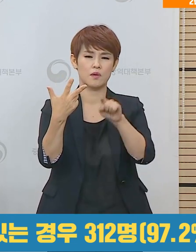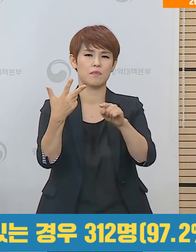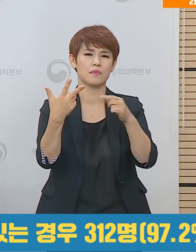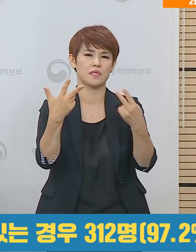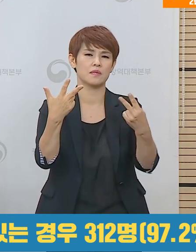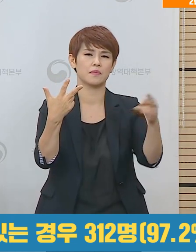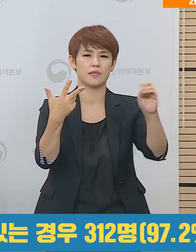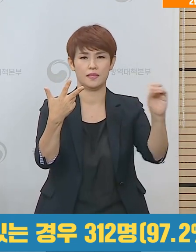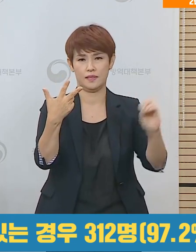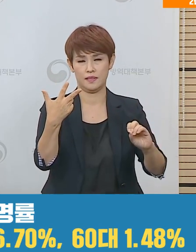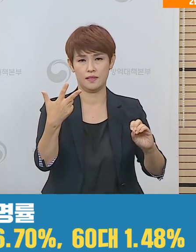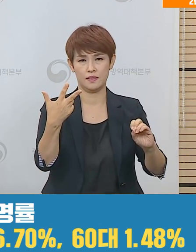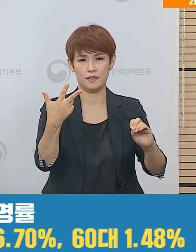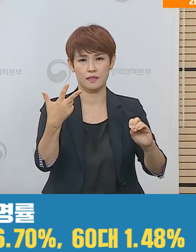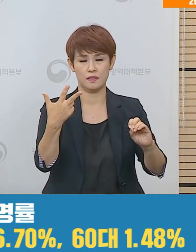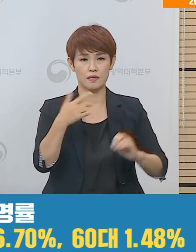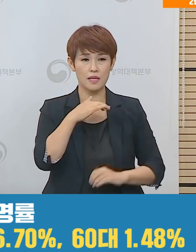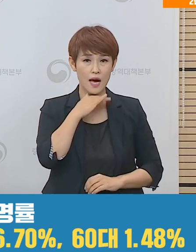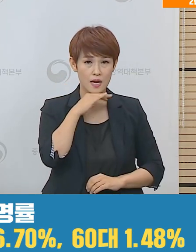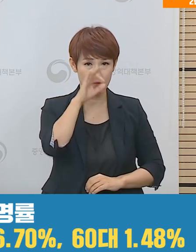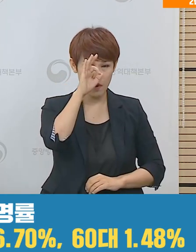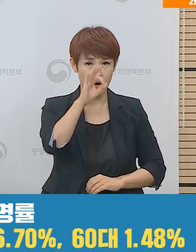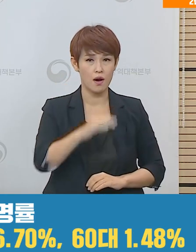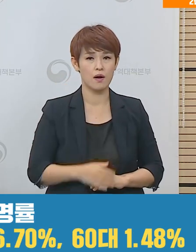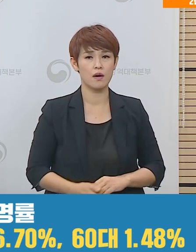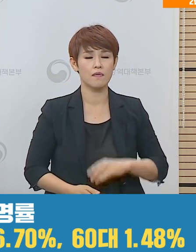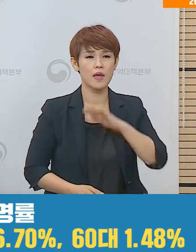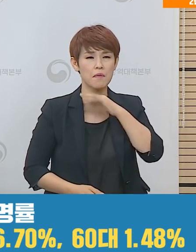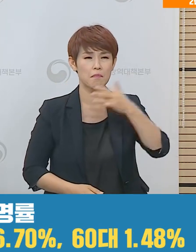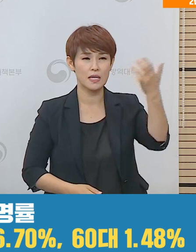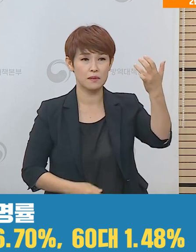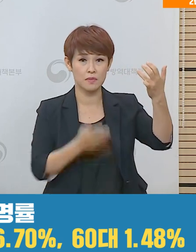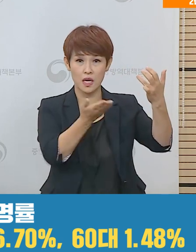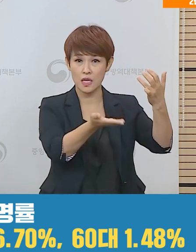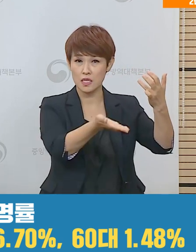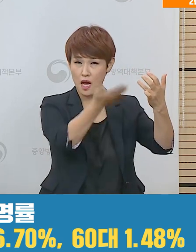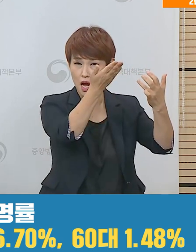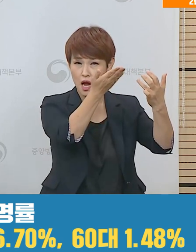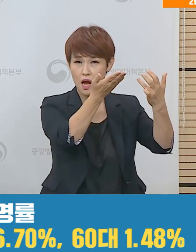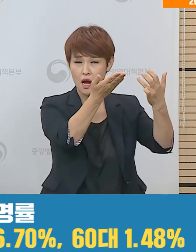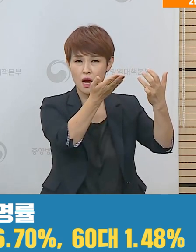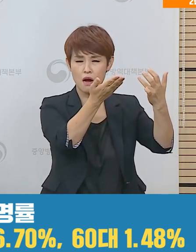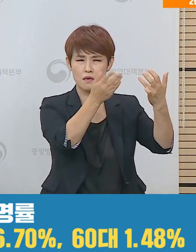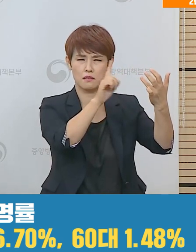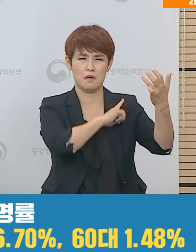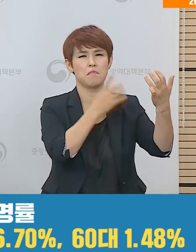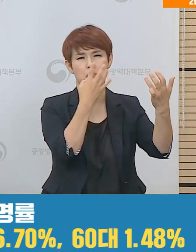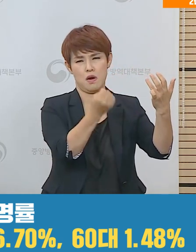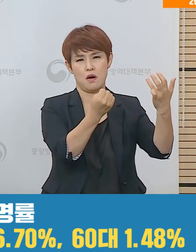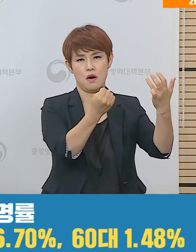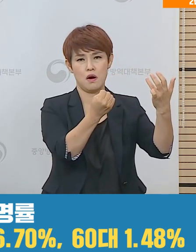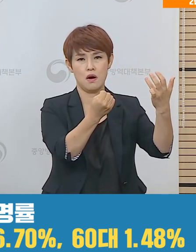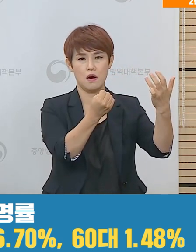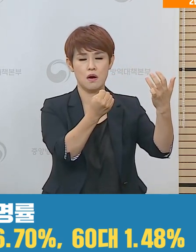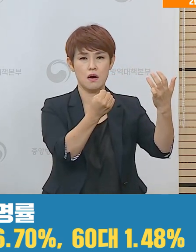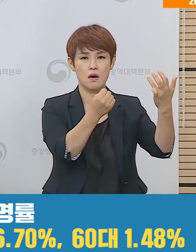97.2%를 차지하고 있고 연령별로 볼 때 80세 이상에서의 사망률이 가장 높아서